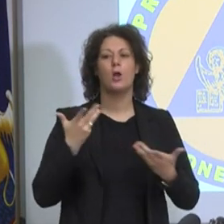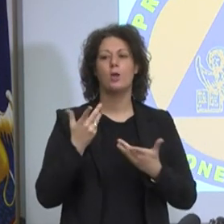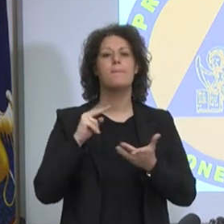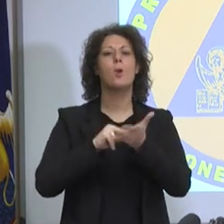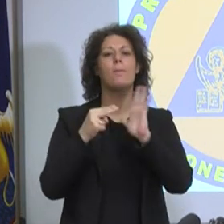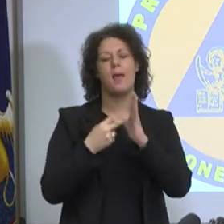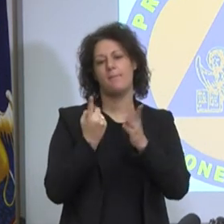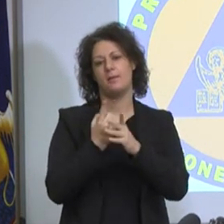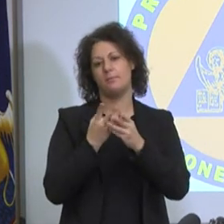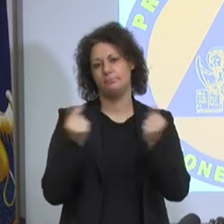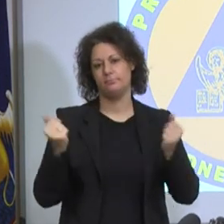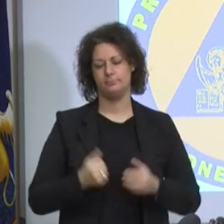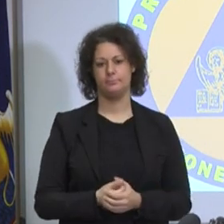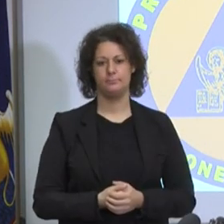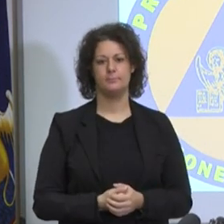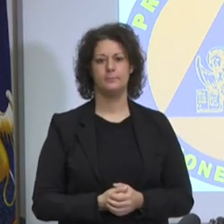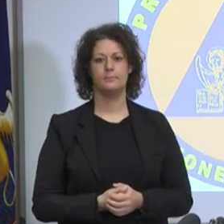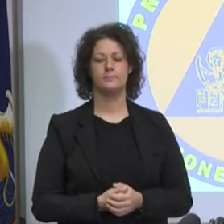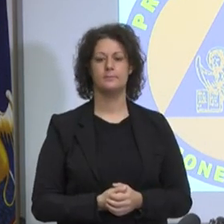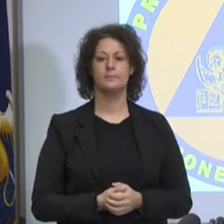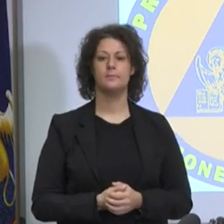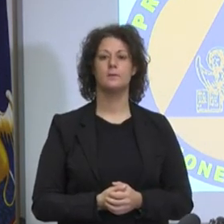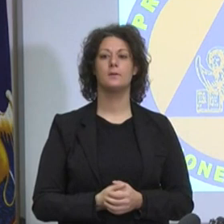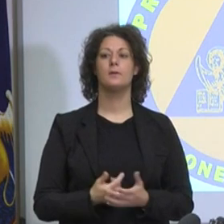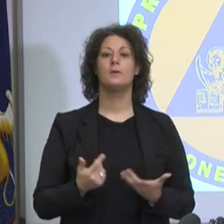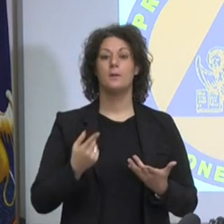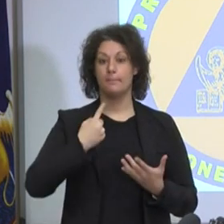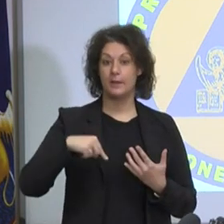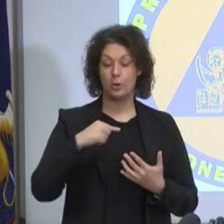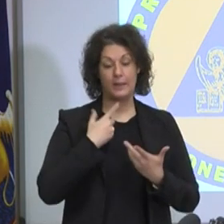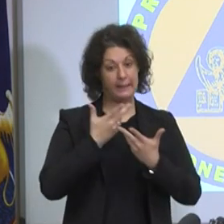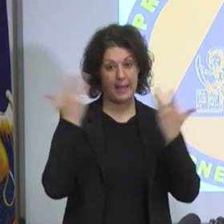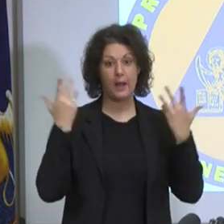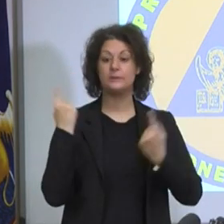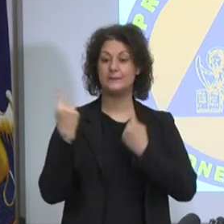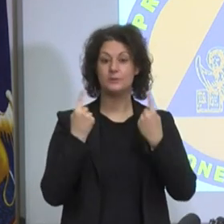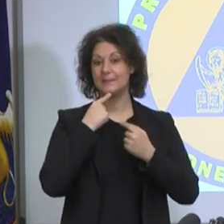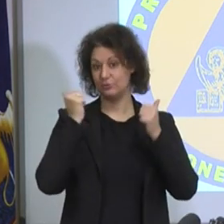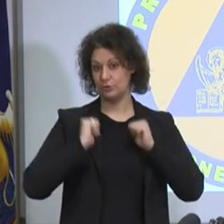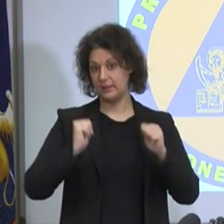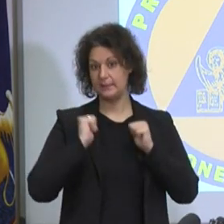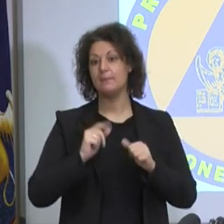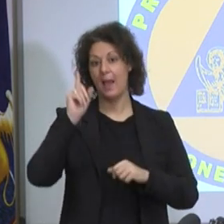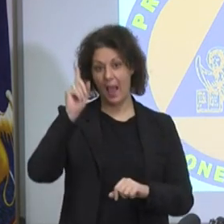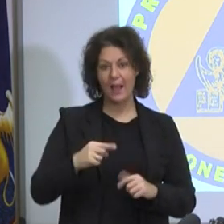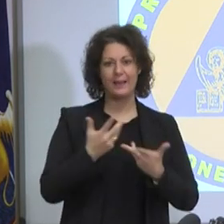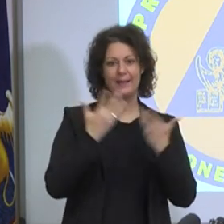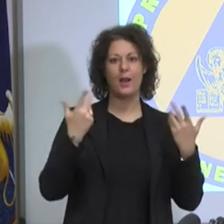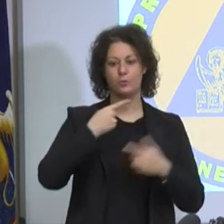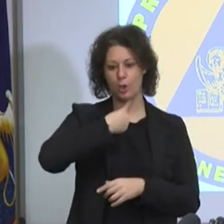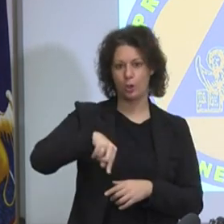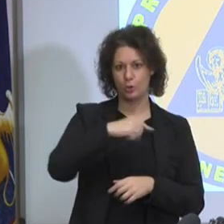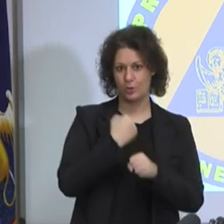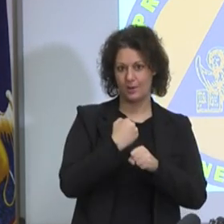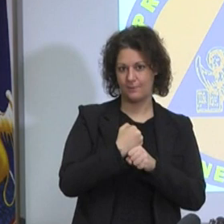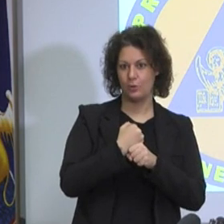Abbiamo ben chiara l'istanza dei cittadini, ma abbiamo anche ben chiara la missione che ci spetta, che non è facile, che è quella di fare in